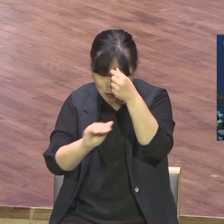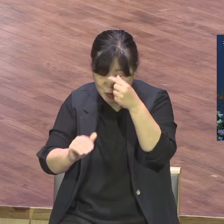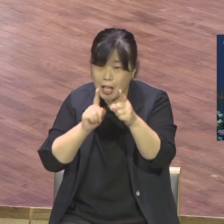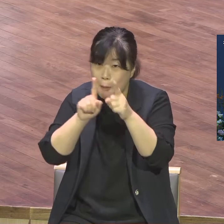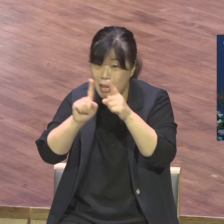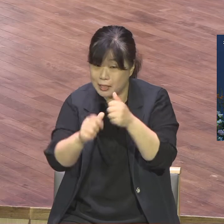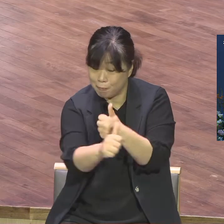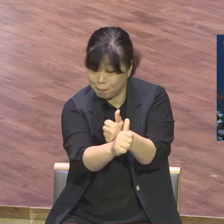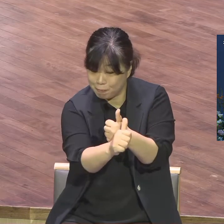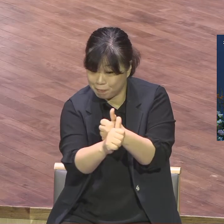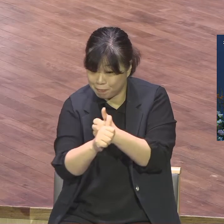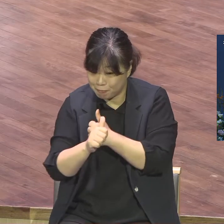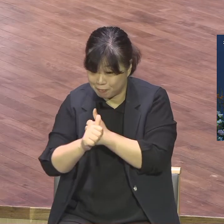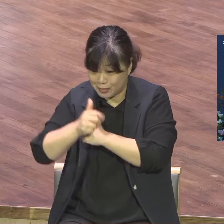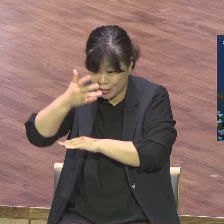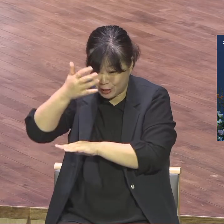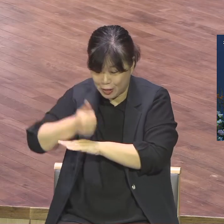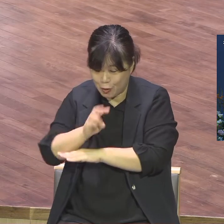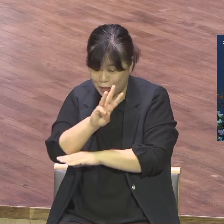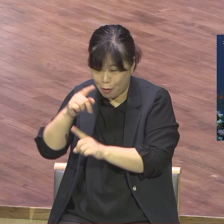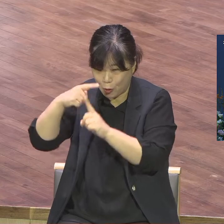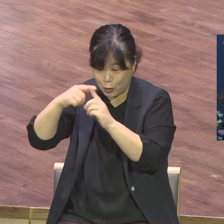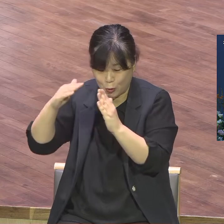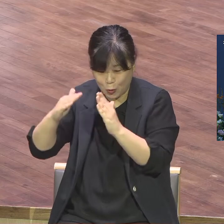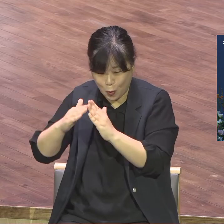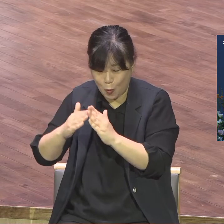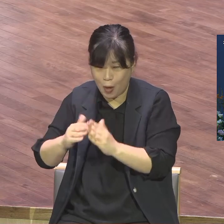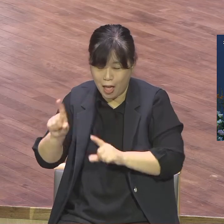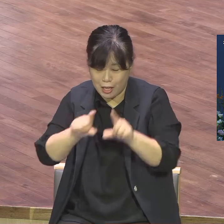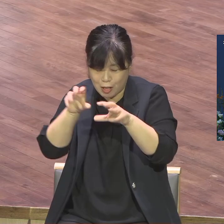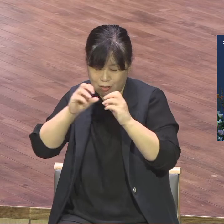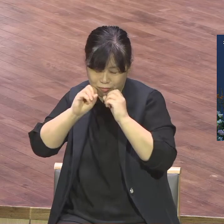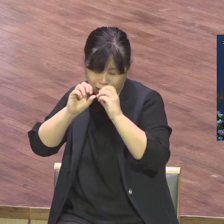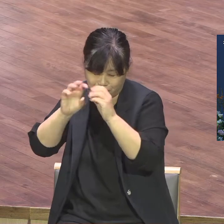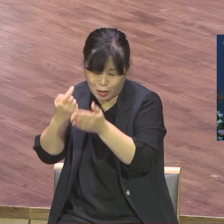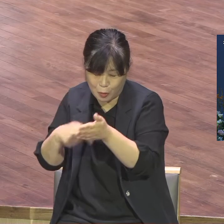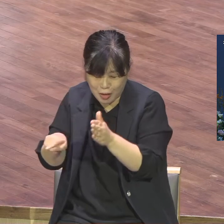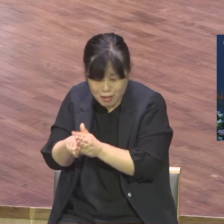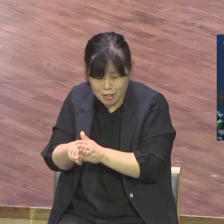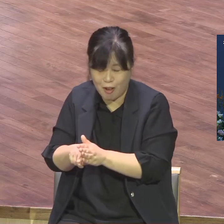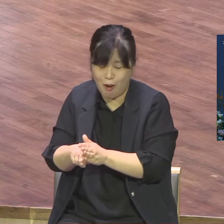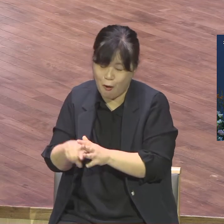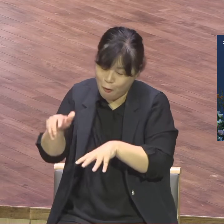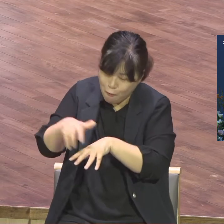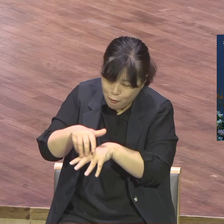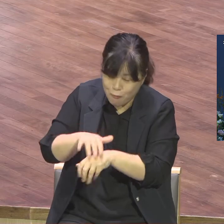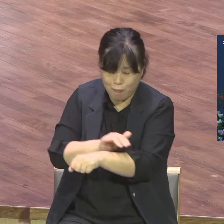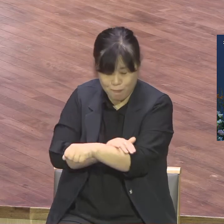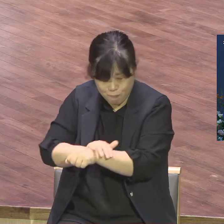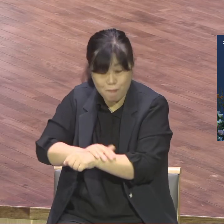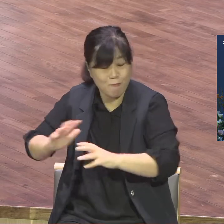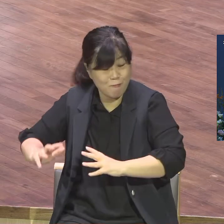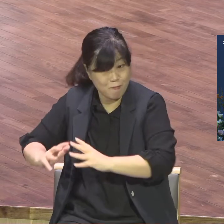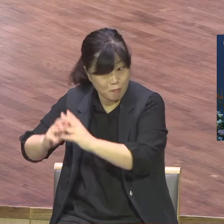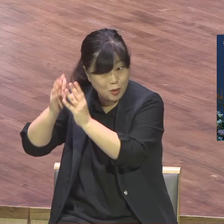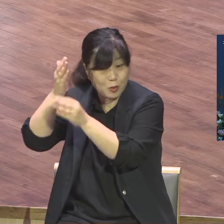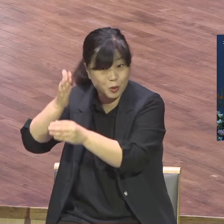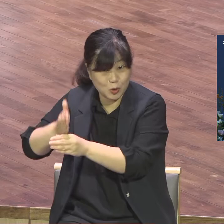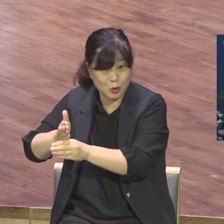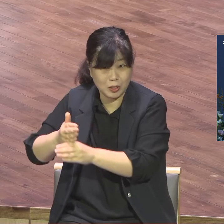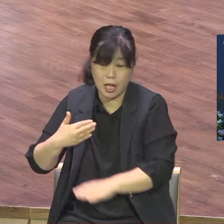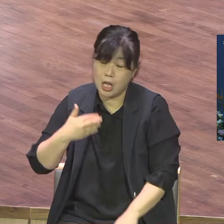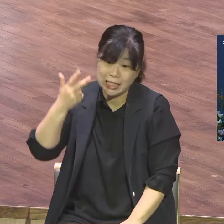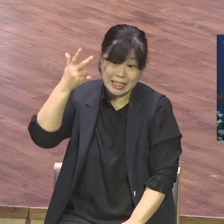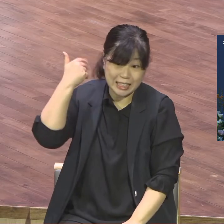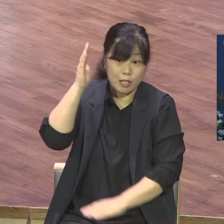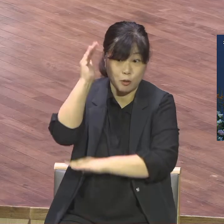세밀하게 모든 현장에서 구체화되고 있다라는 사실입니다. 지난주일 설교를 통해서